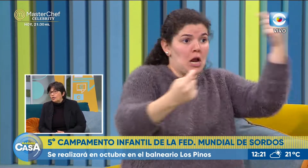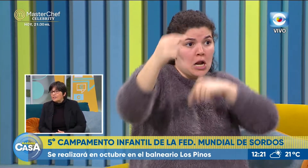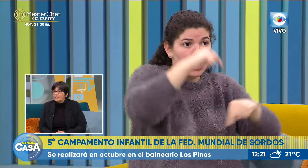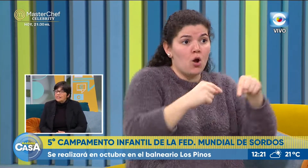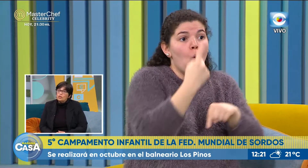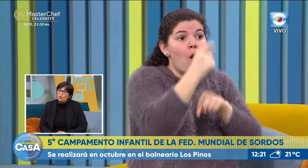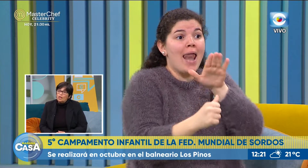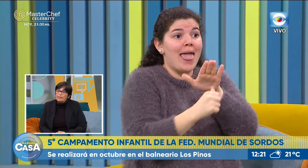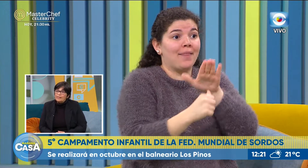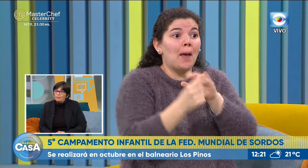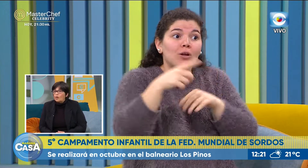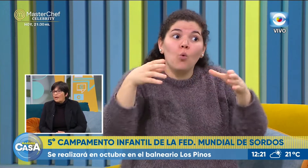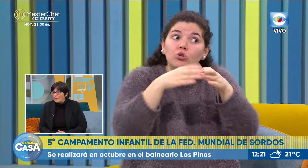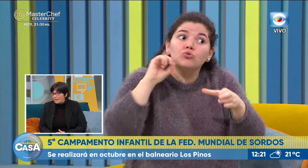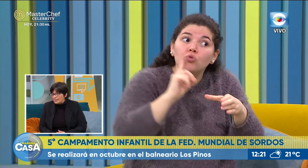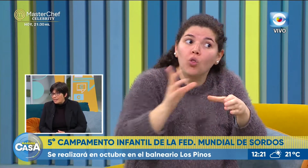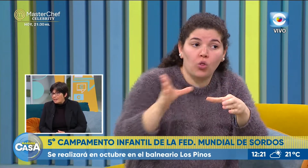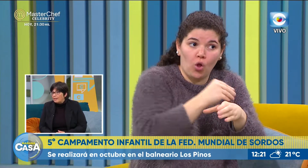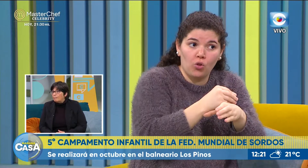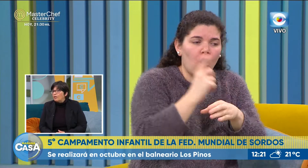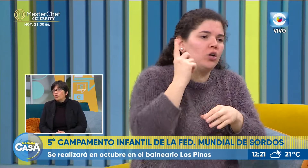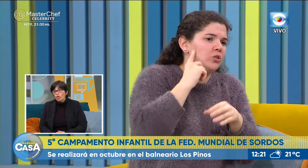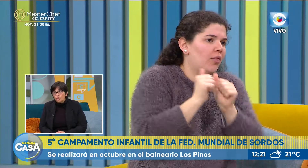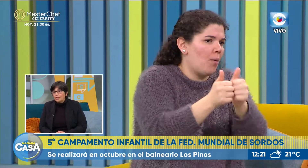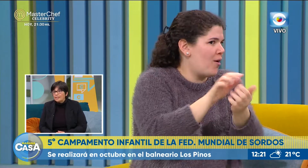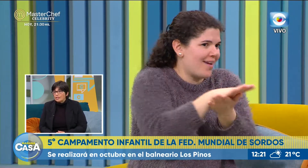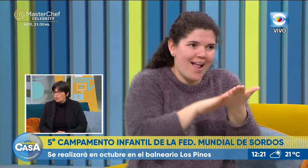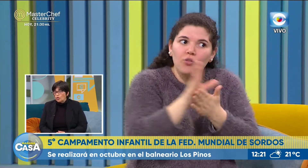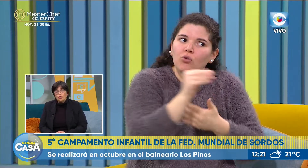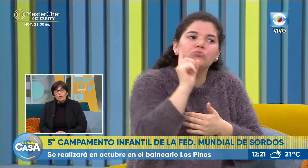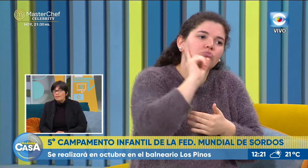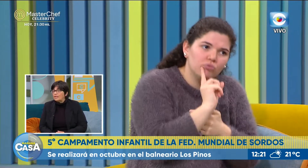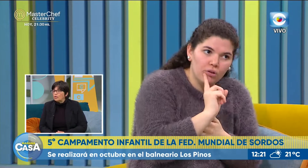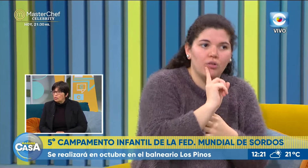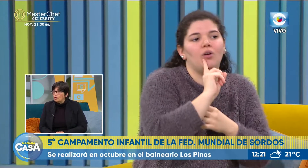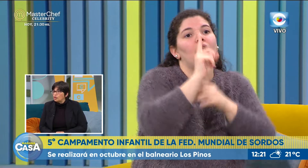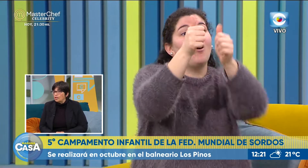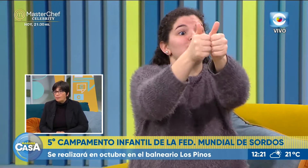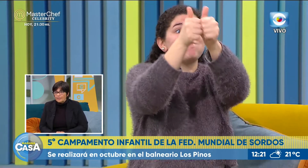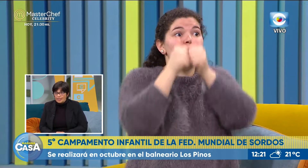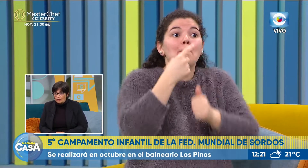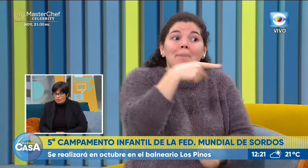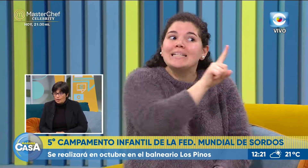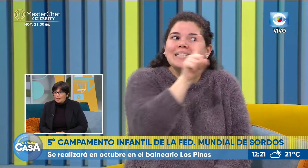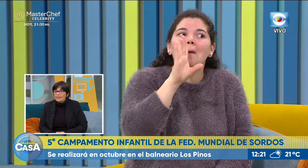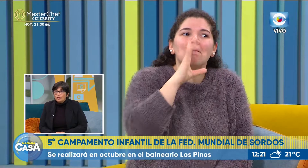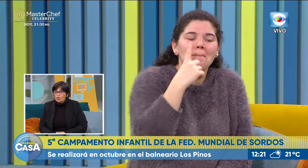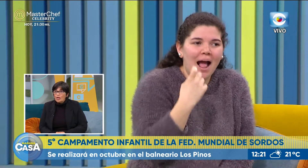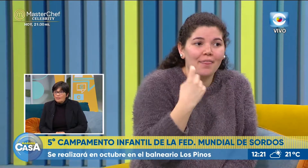vengan dos representantes por cada país, pero todos tienen que ser sordos, no va a venir ni un solo oyente acompañado,